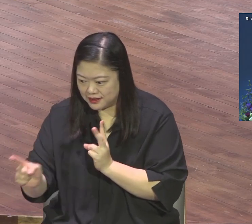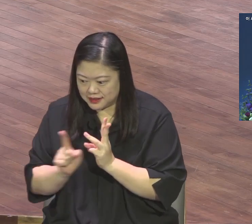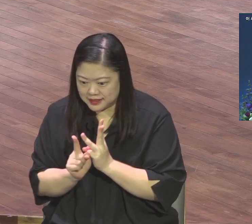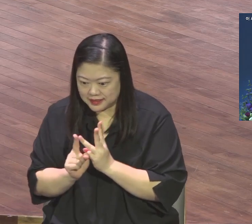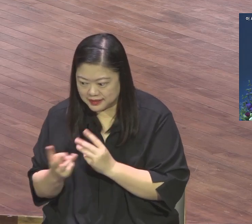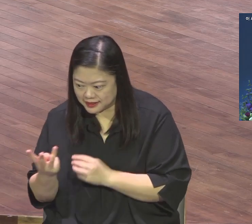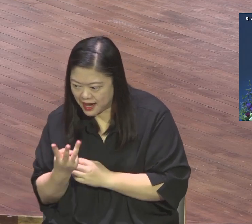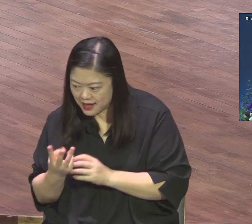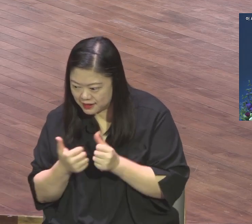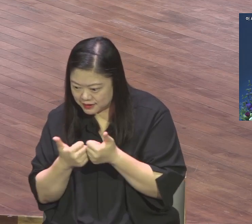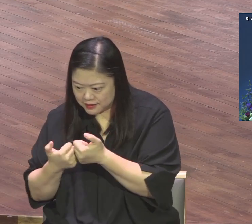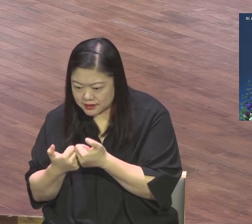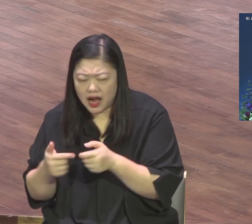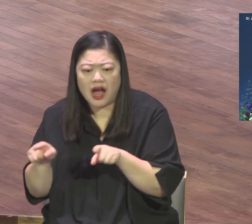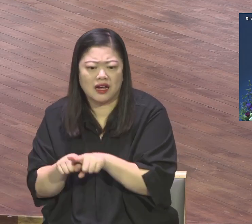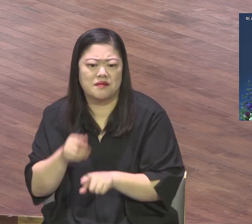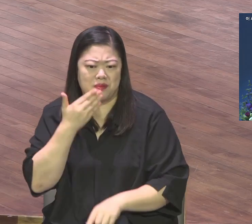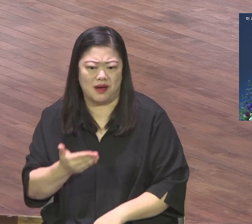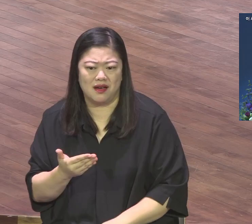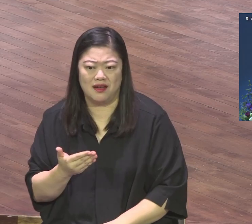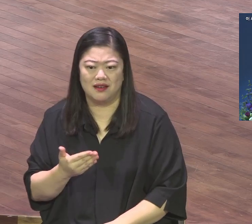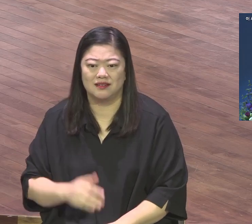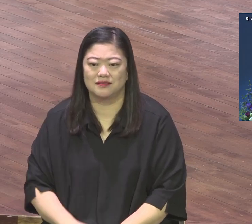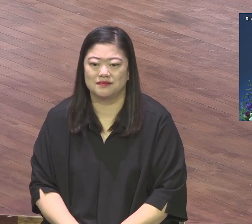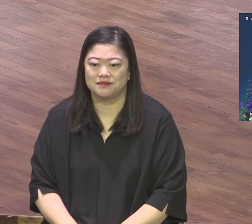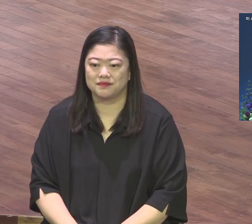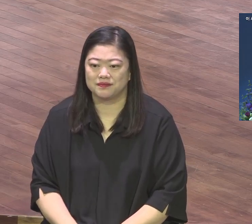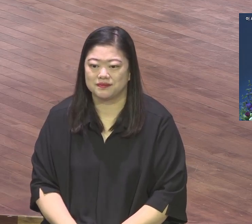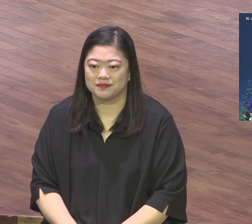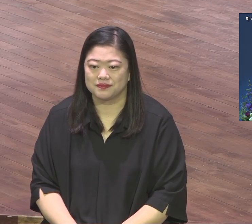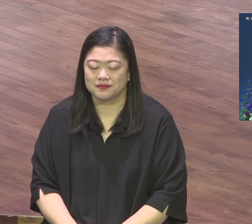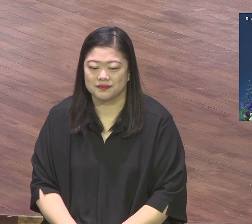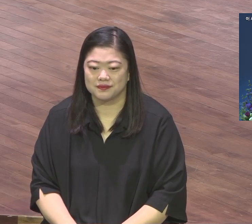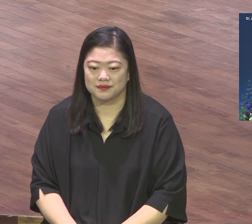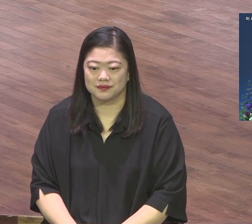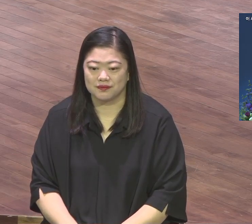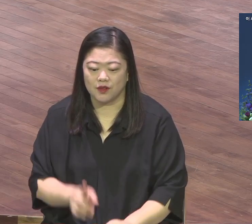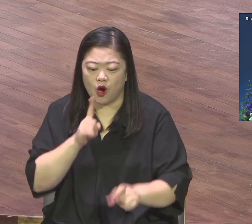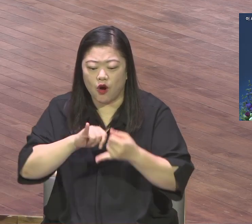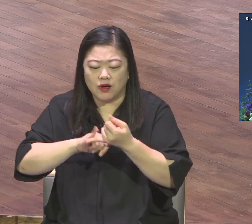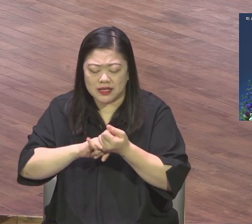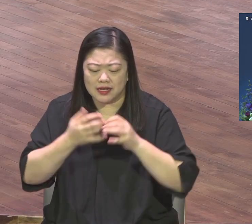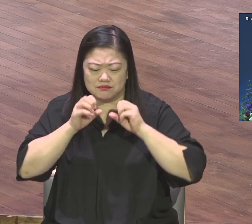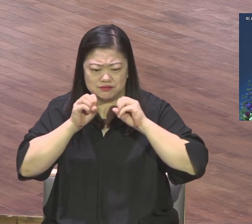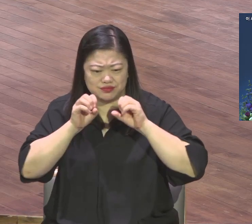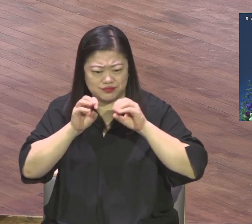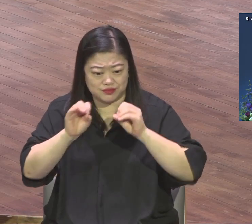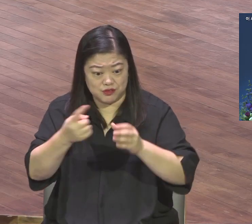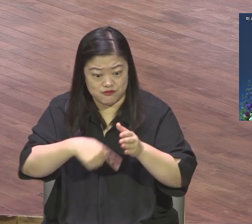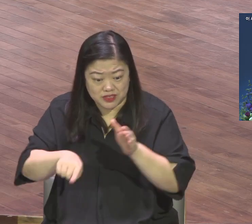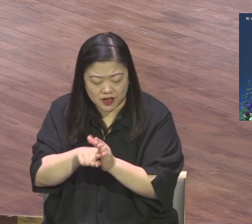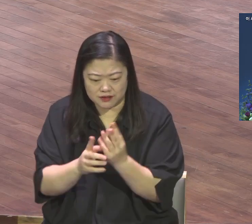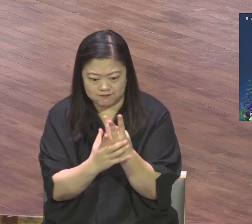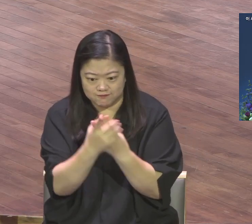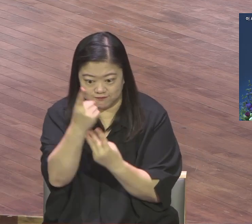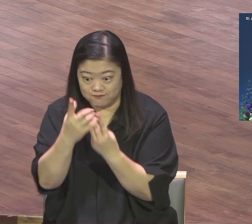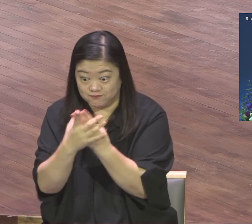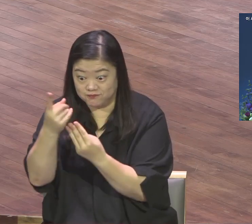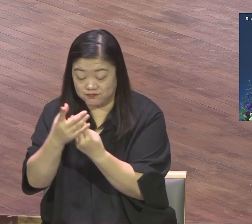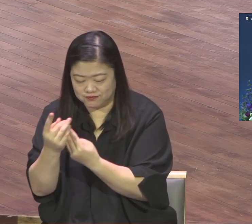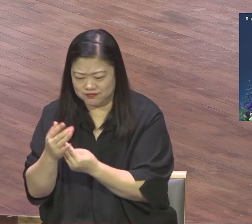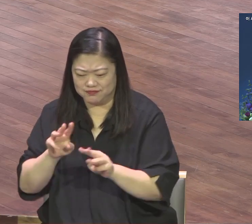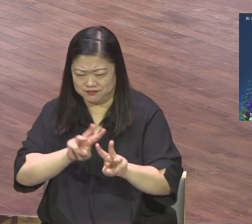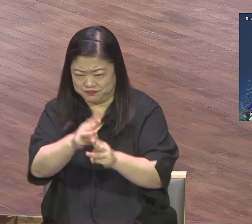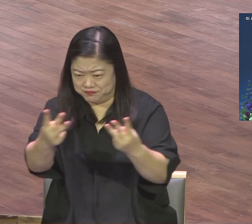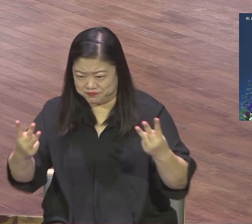영계 전 성도는 이 시대의 두란노 소원의 역할을 사실적으로 감당하는 언약적 공동체가 되어서 망고 기업을 얻게 되는